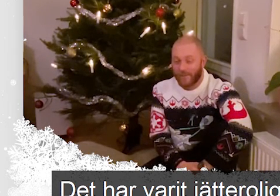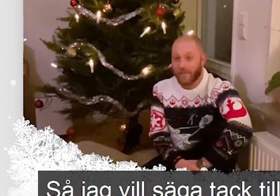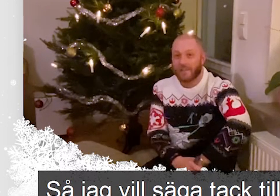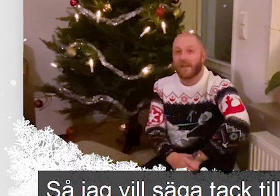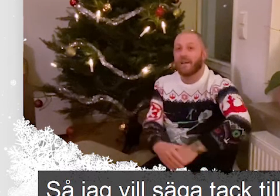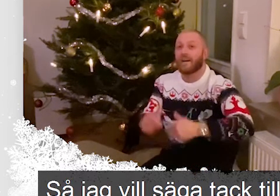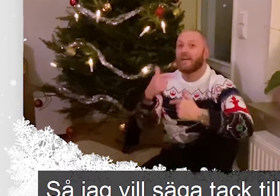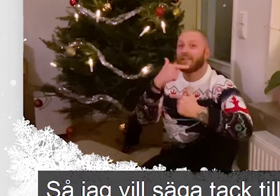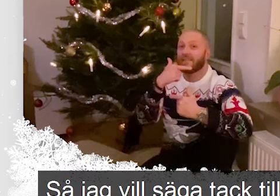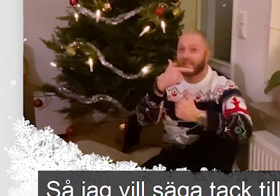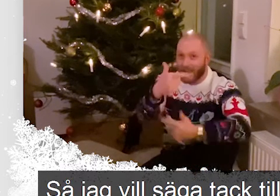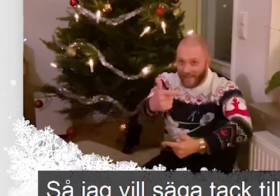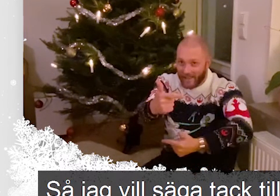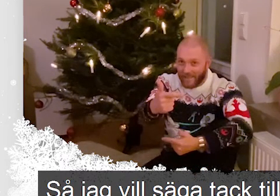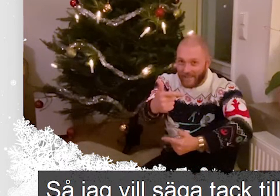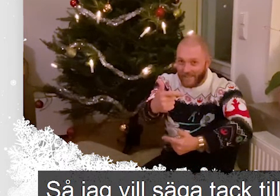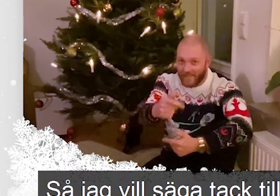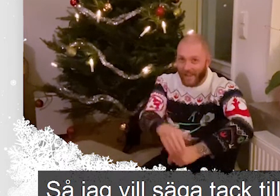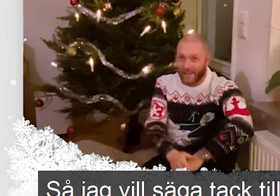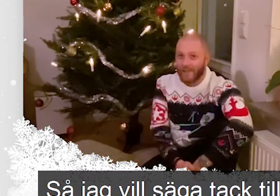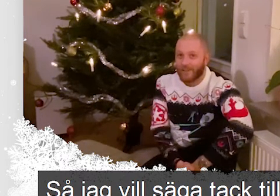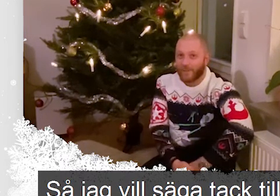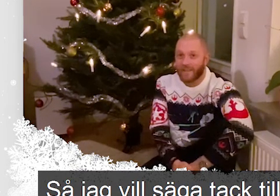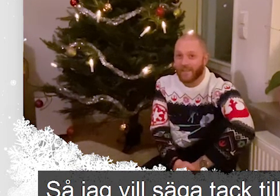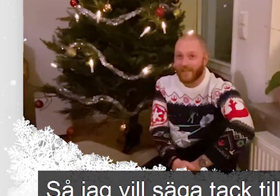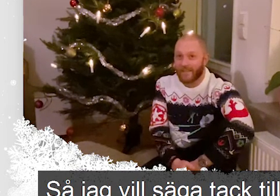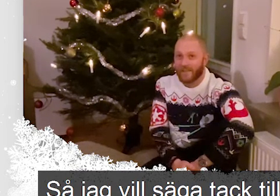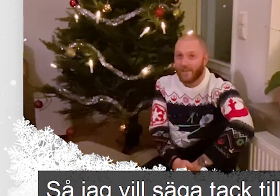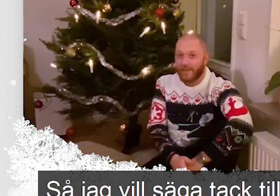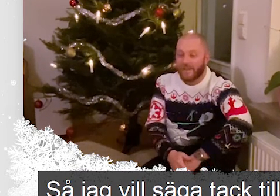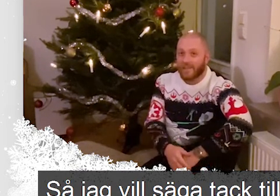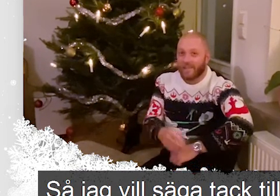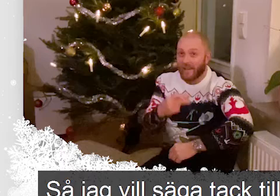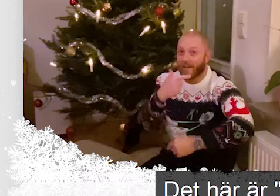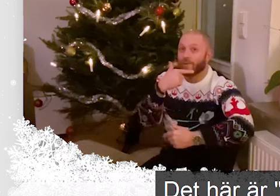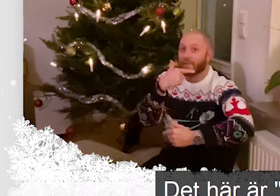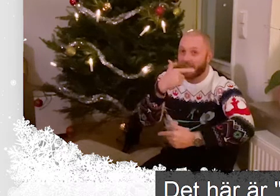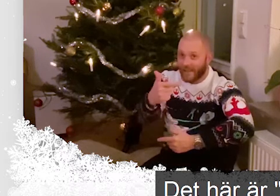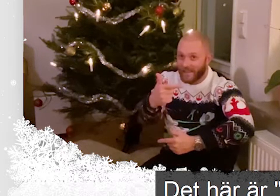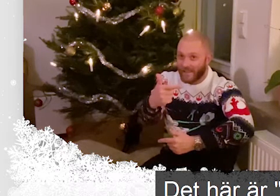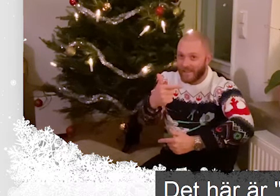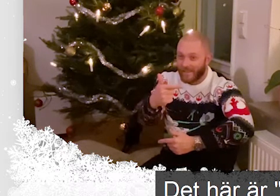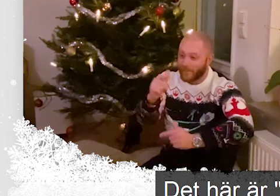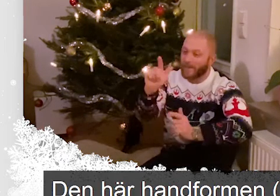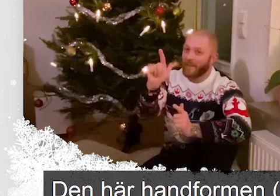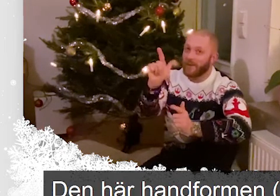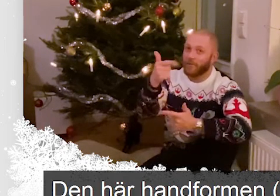jag vill säga tack till er som har tittat. Det här är då tack på den här